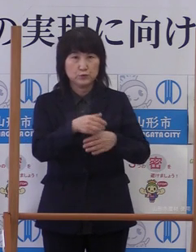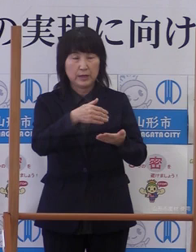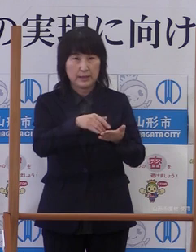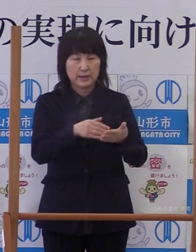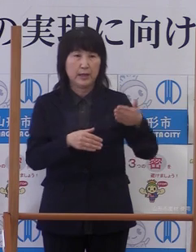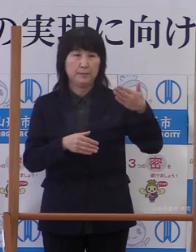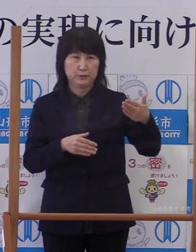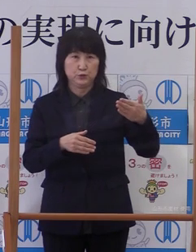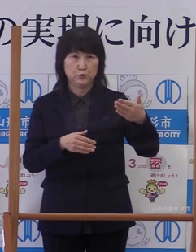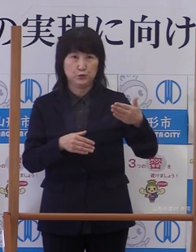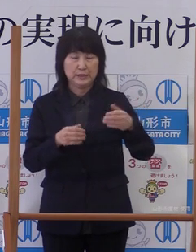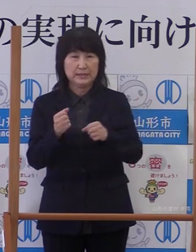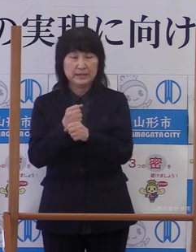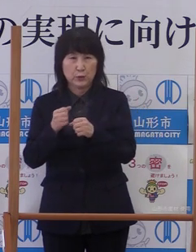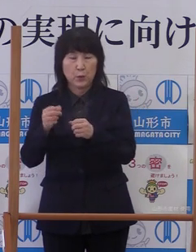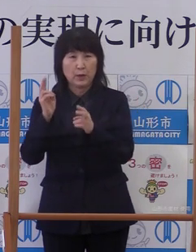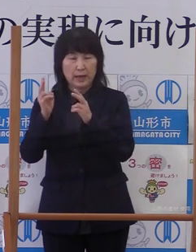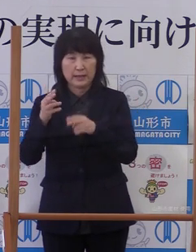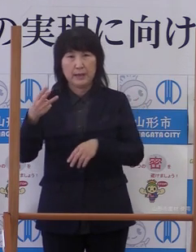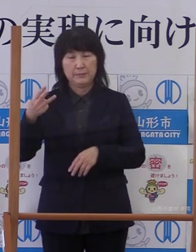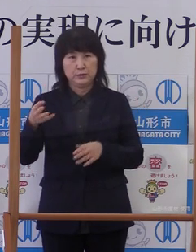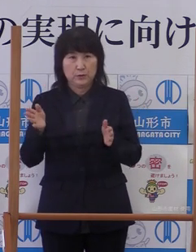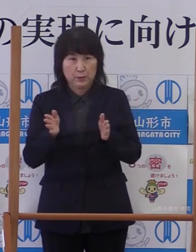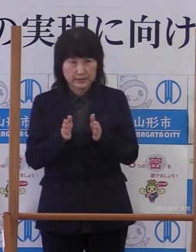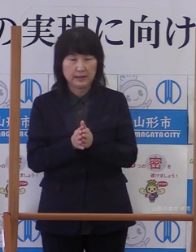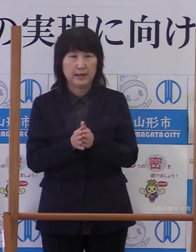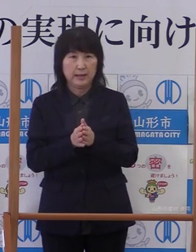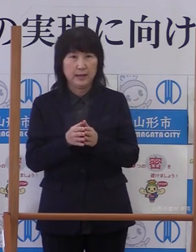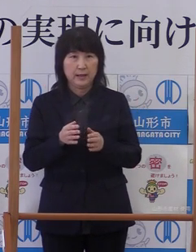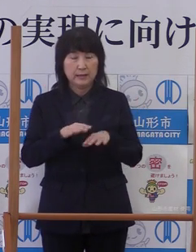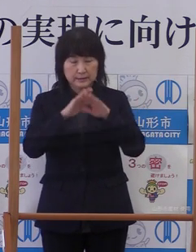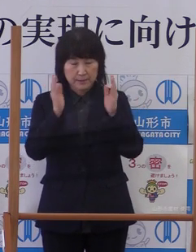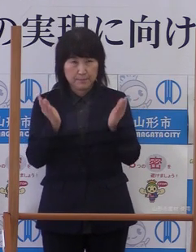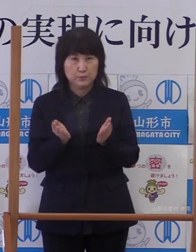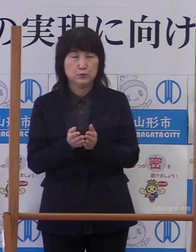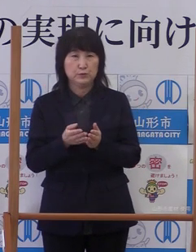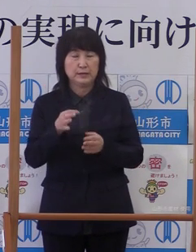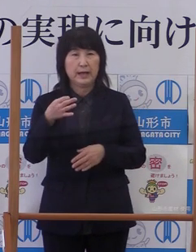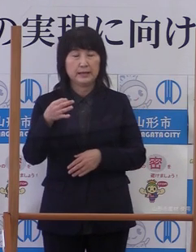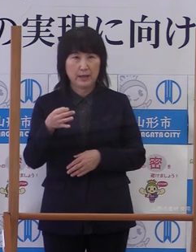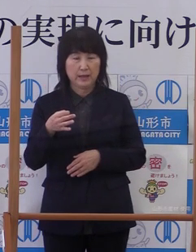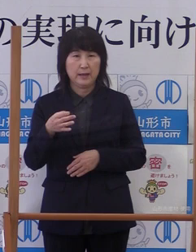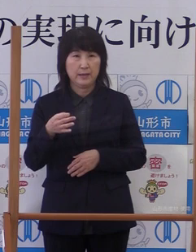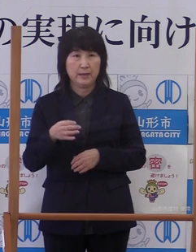び3つの企業会計を含めた全会計の